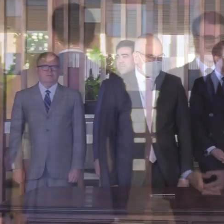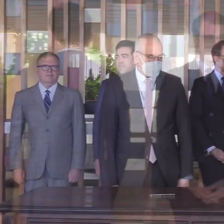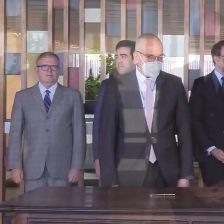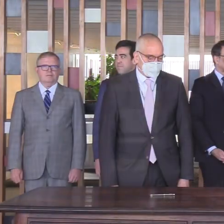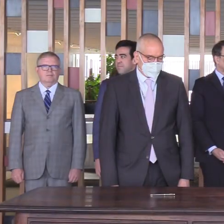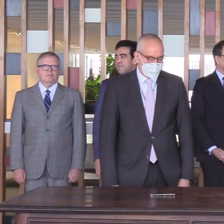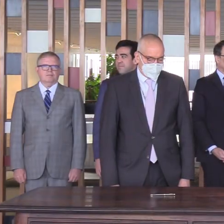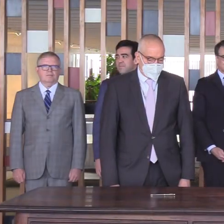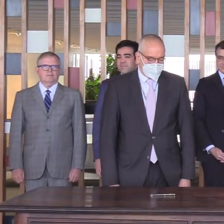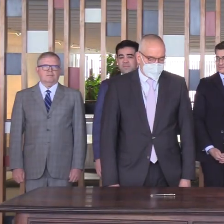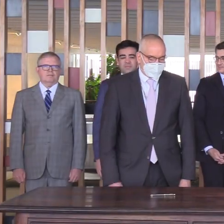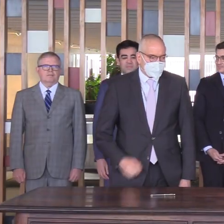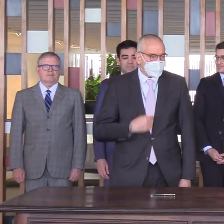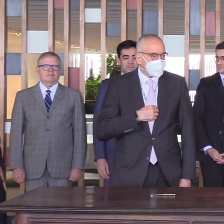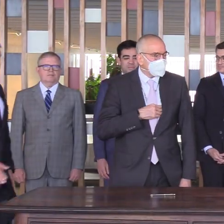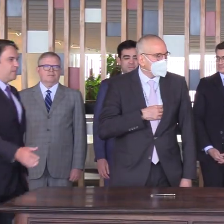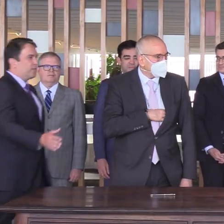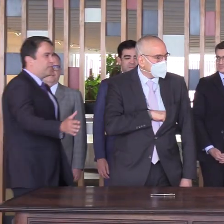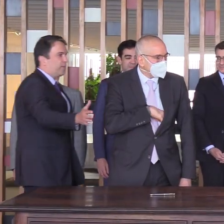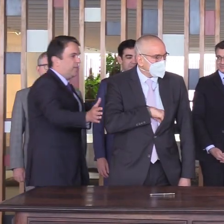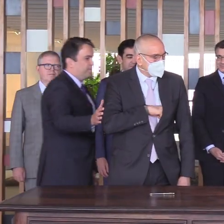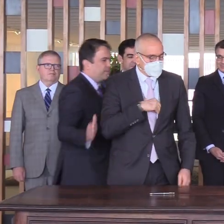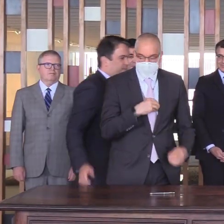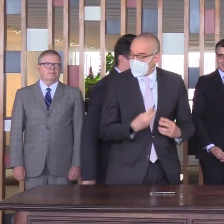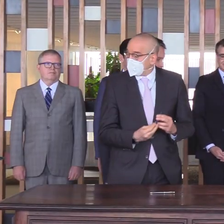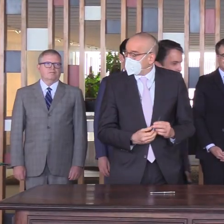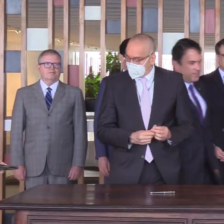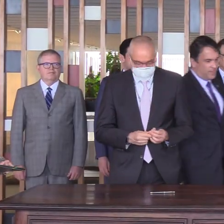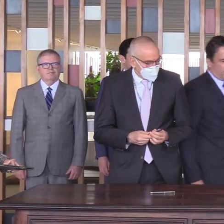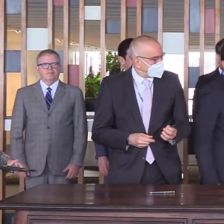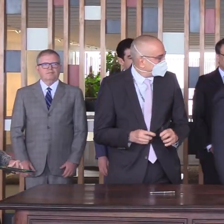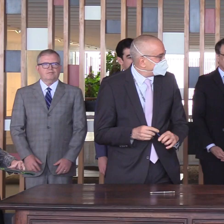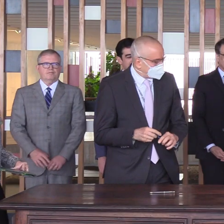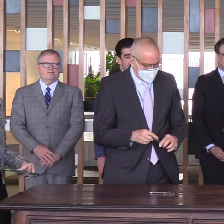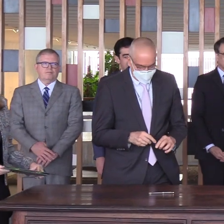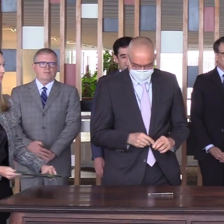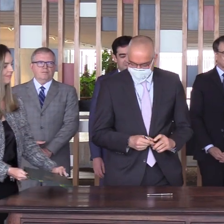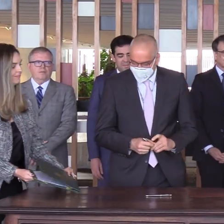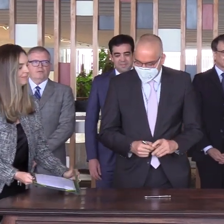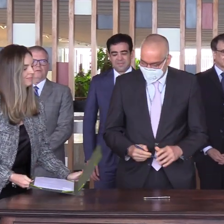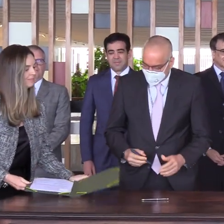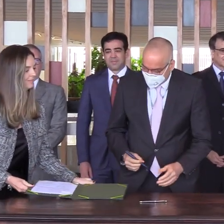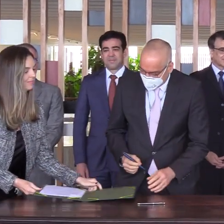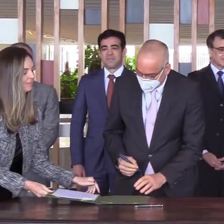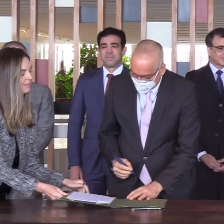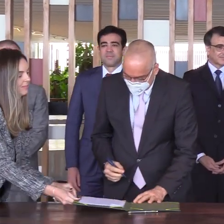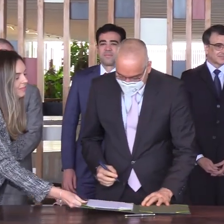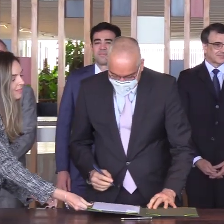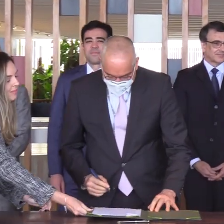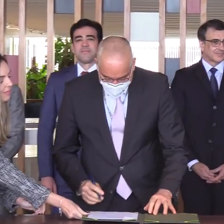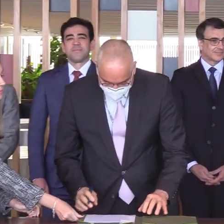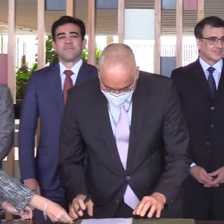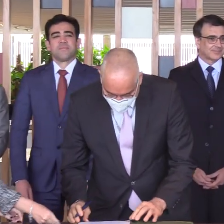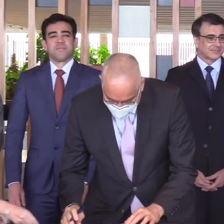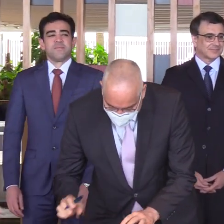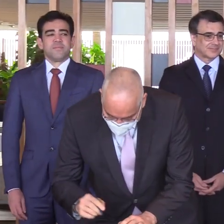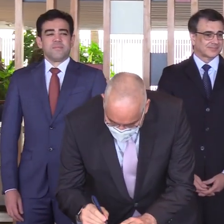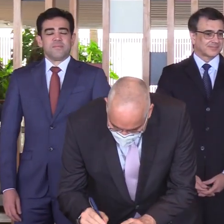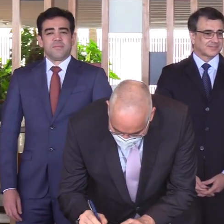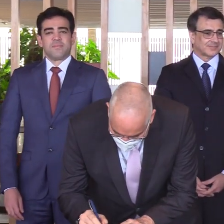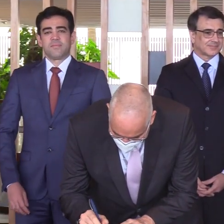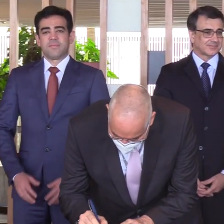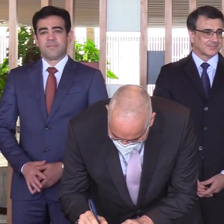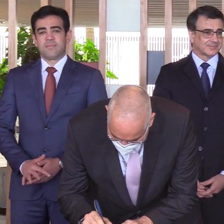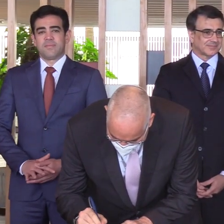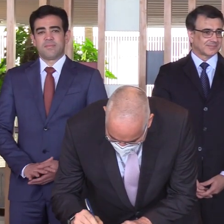Como executores do acordo, assinam o excelentíssimo senhor embaixador José Augusto Silveira de